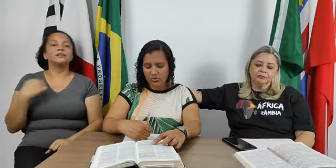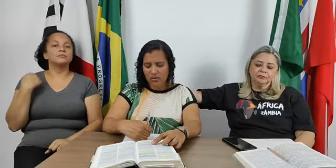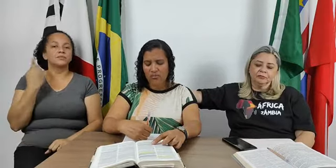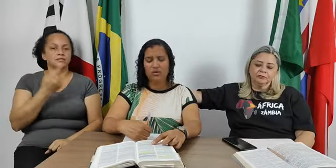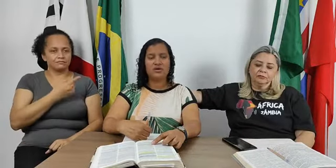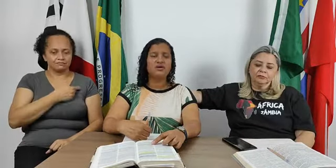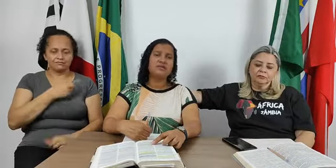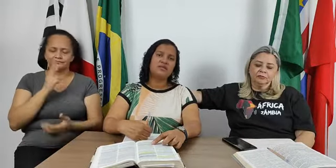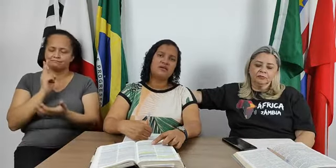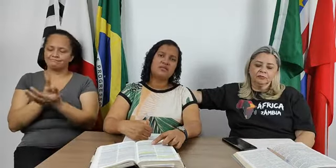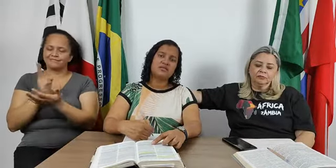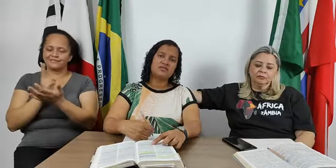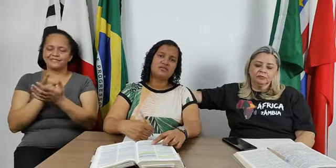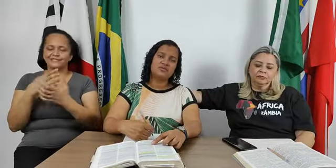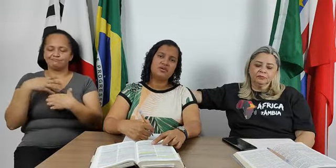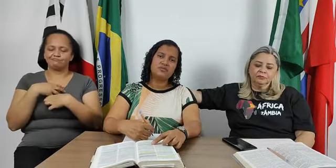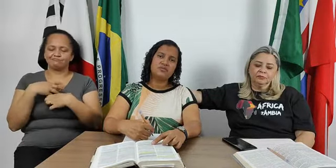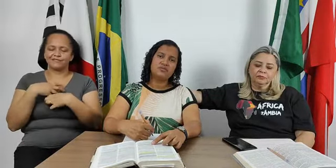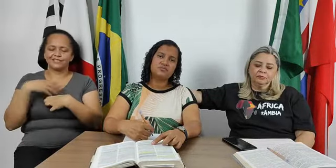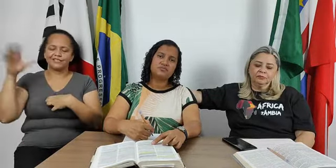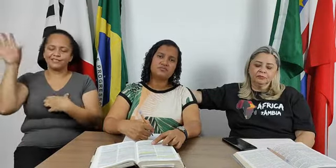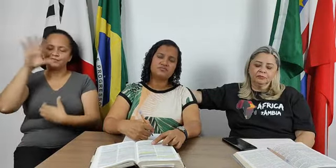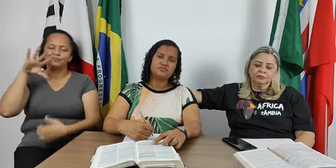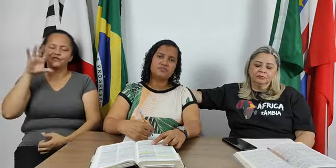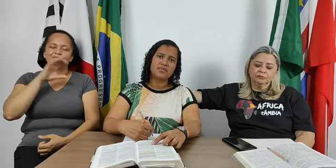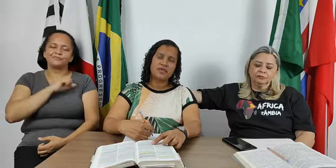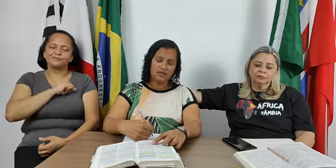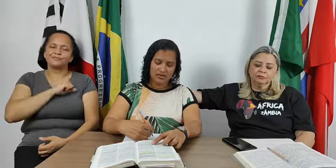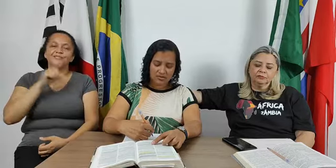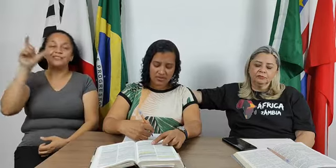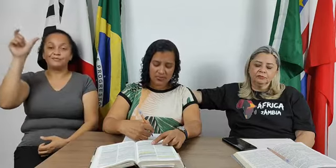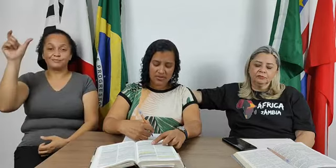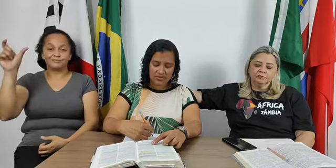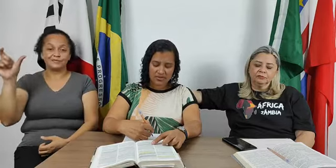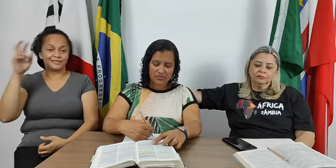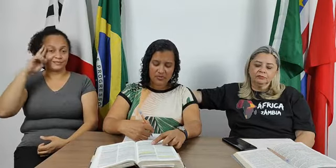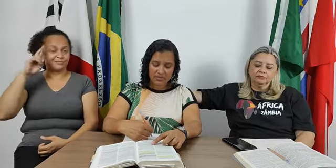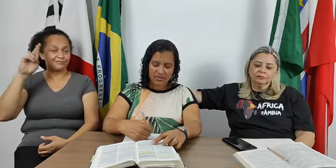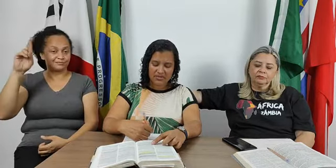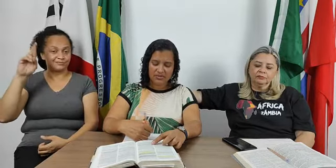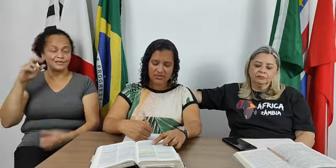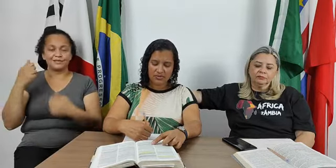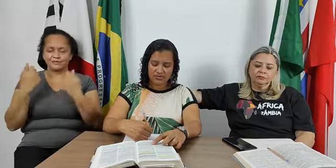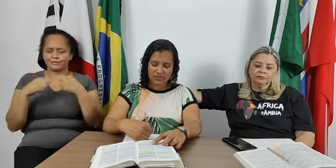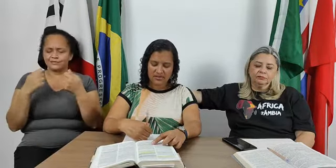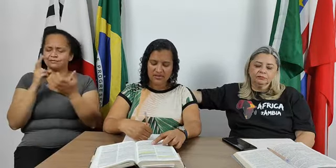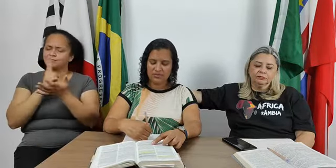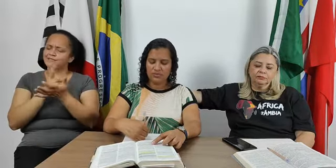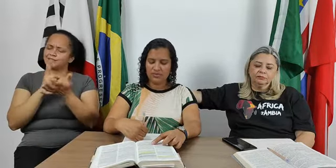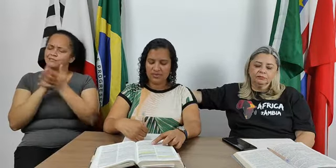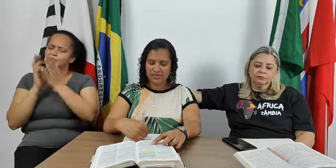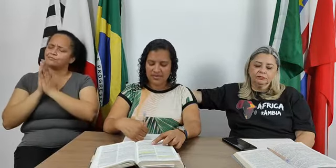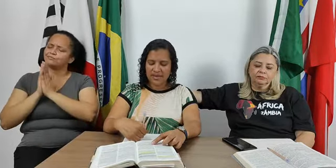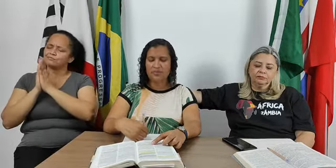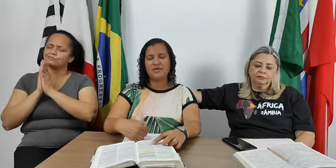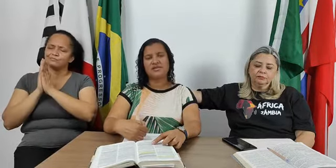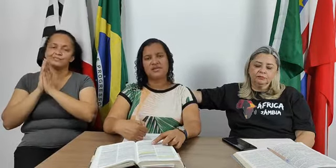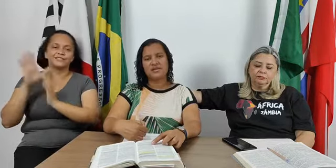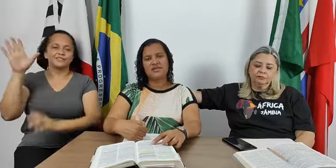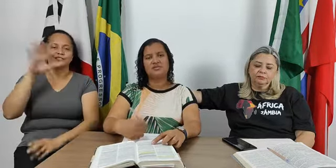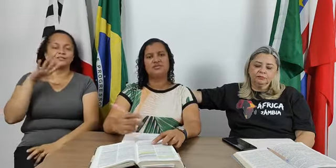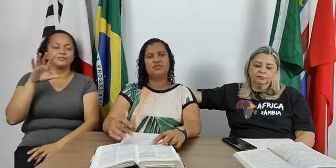constantemente no amor e na presença de Deus. Então nós precisamos permanecer, irmãos, nesse amor e